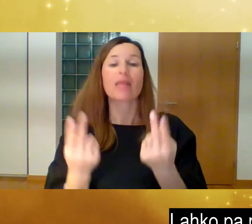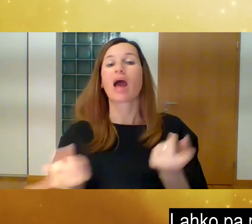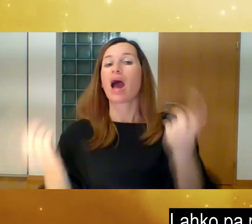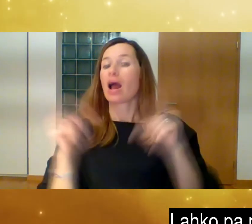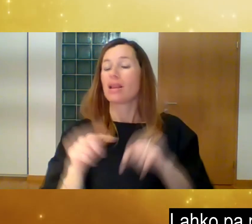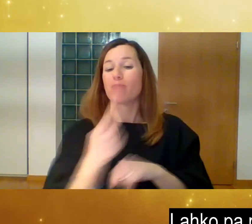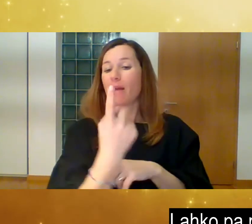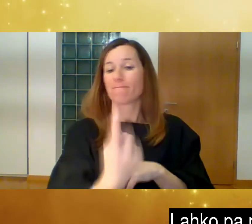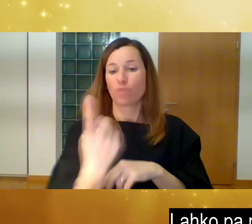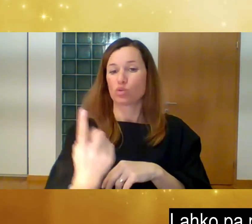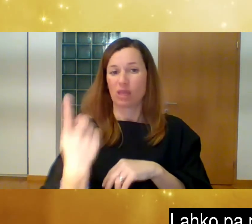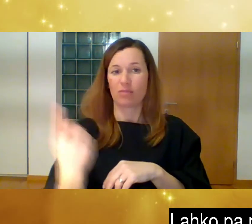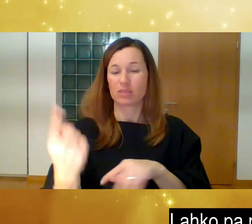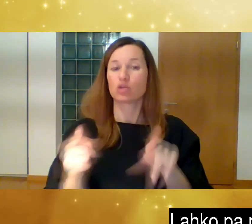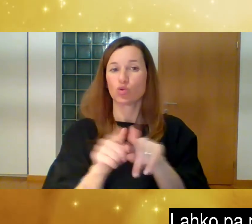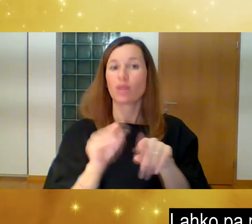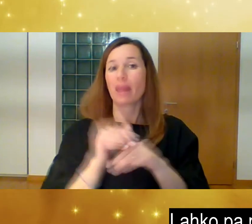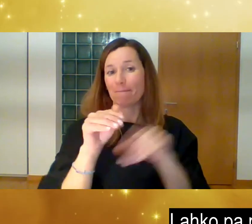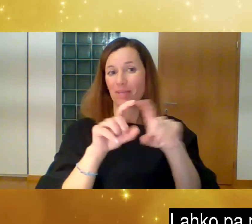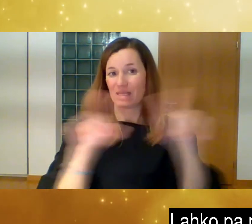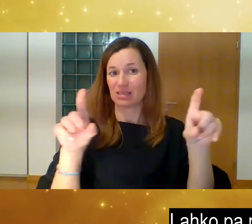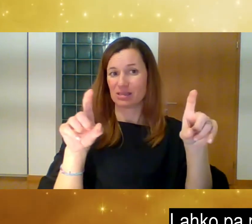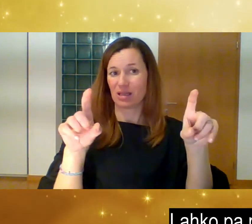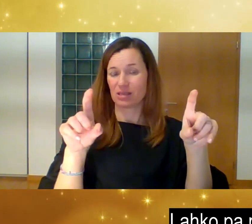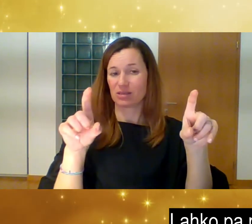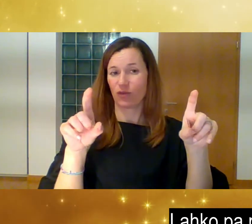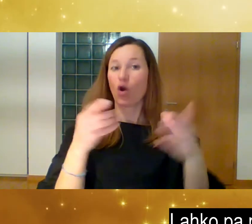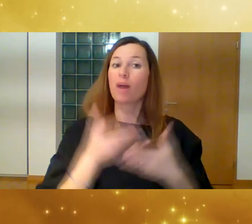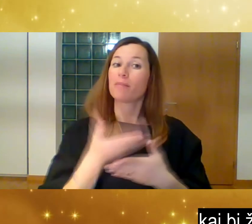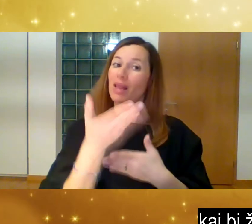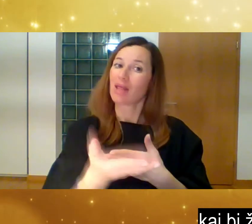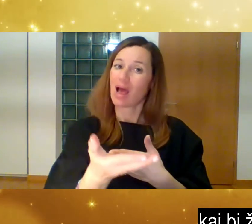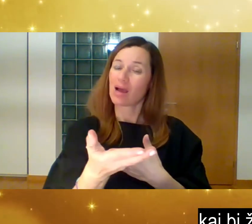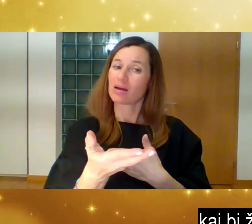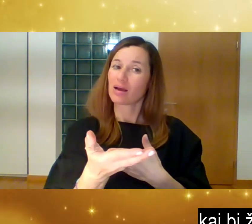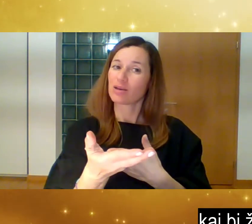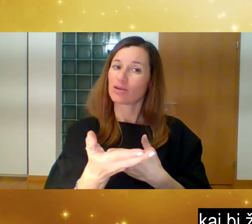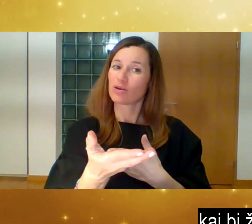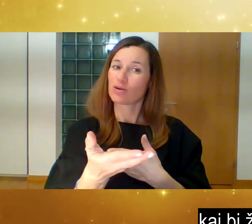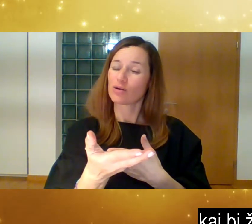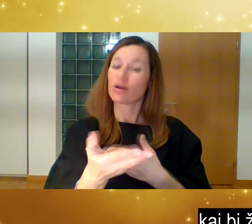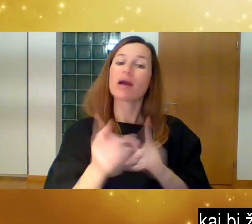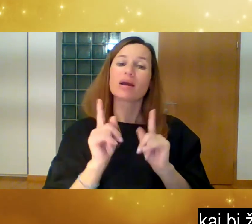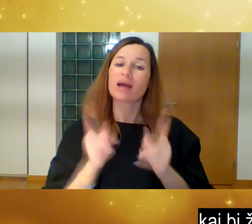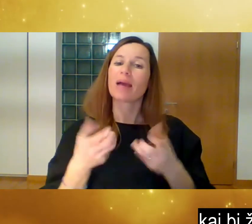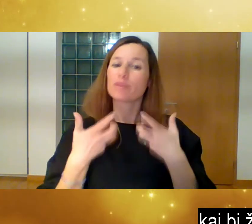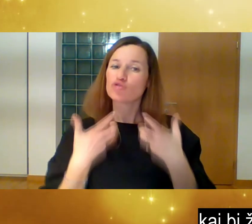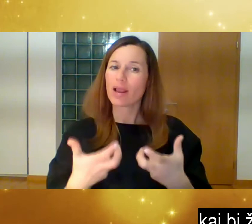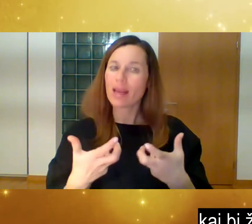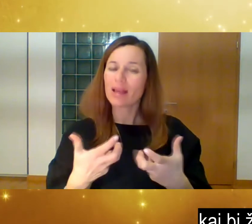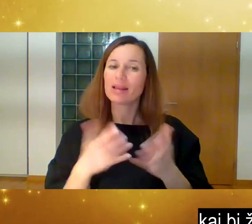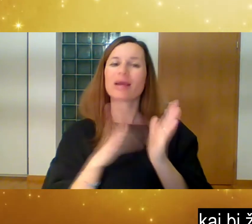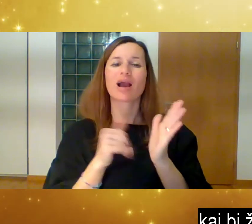posamezniki tudi na ministrstvu pač predlagajo, kaj bi želeli,